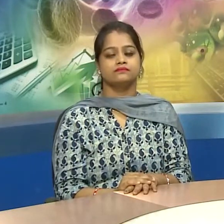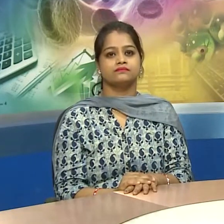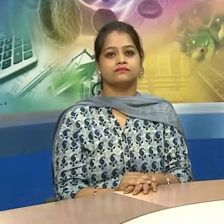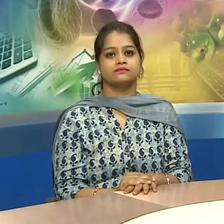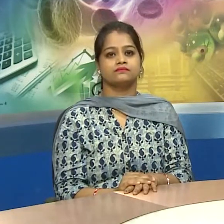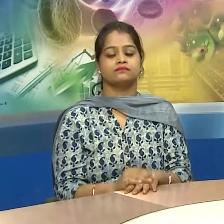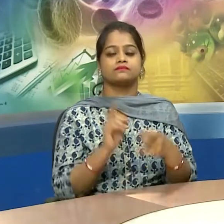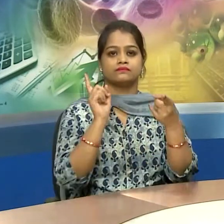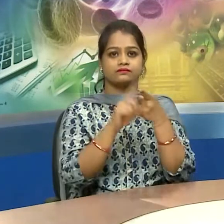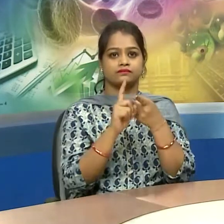पहला प्रश्न,